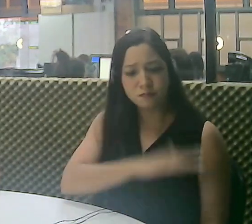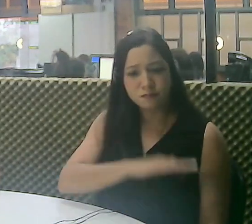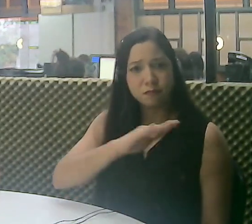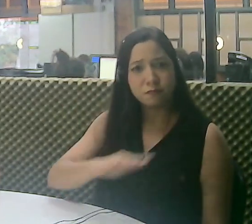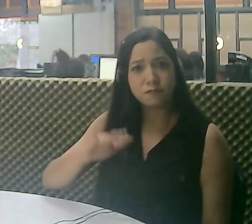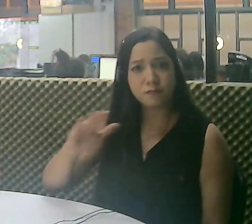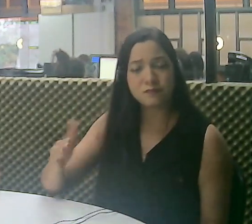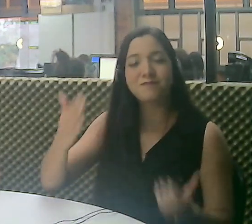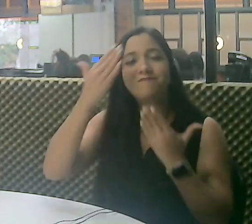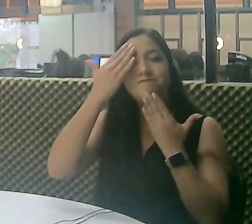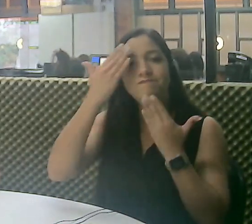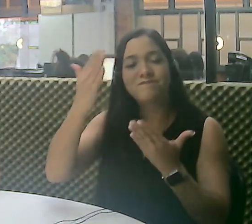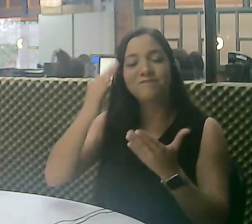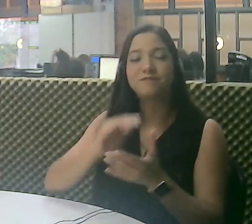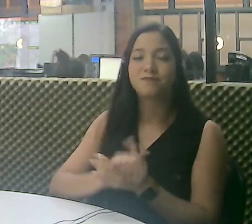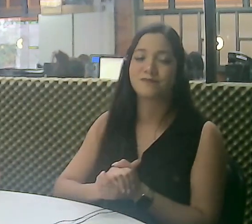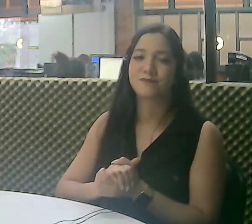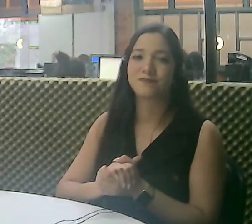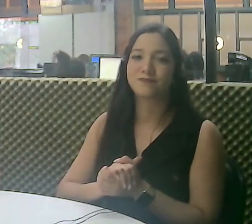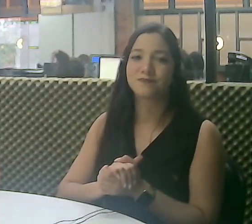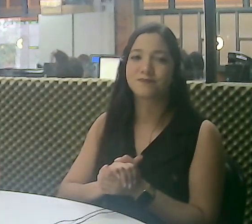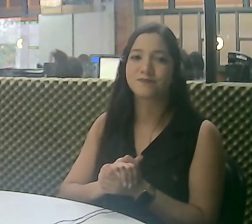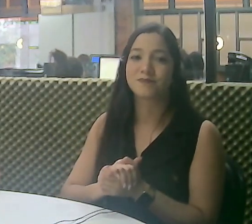crianças. Muito obrigado.